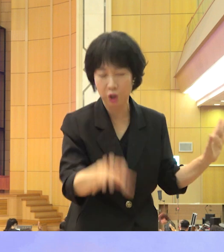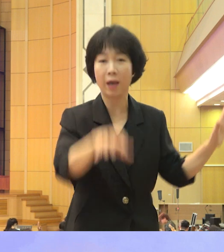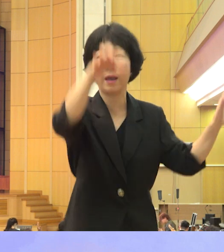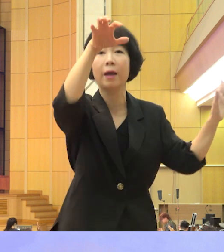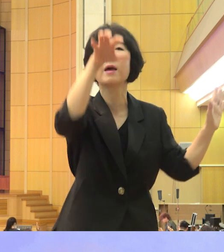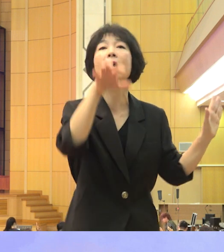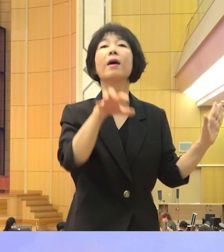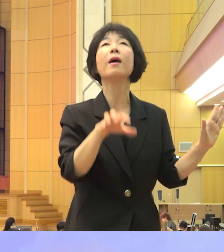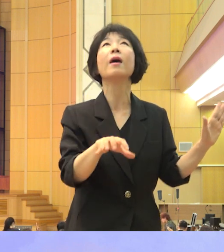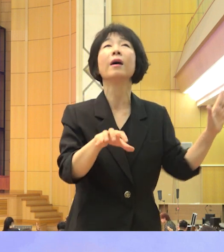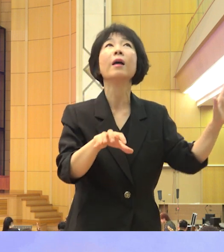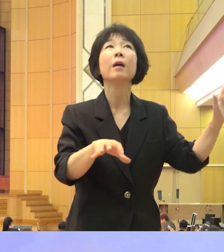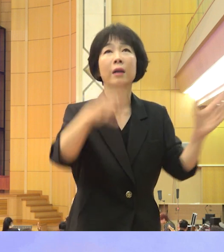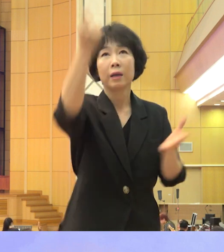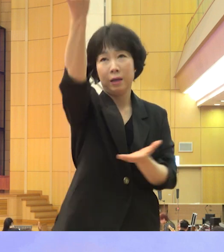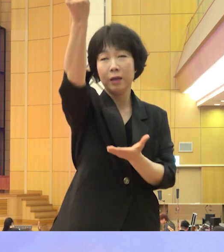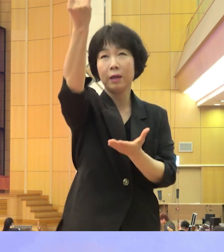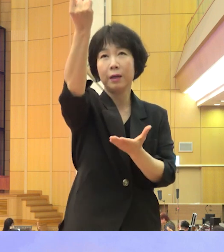이곳에